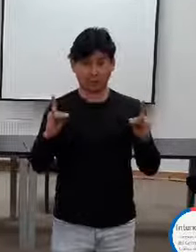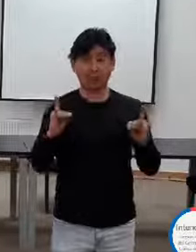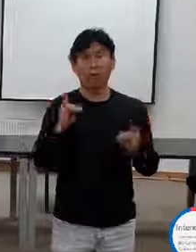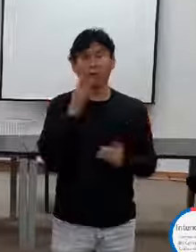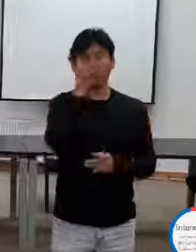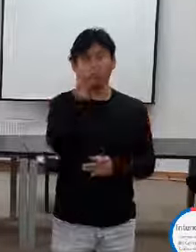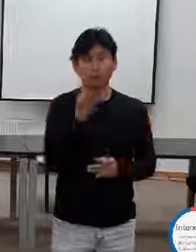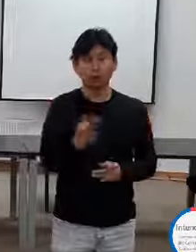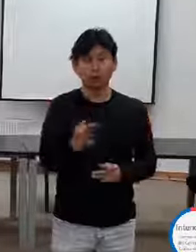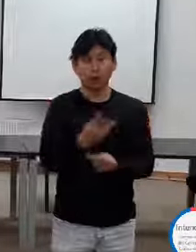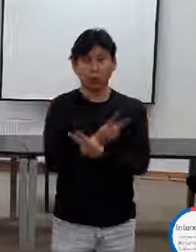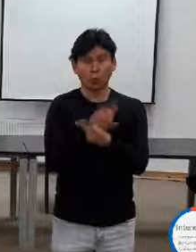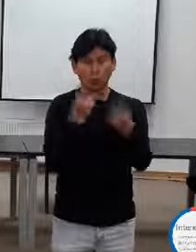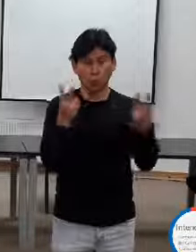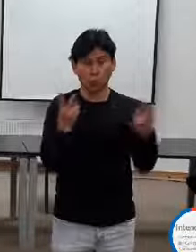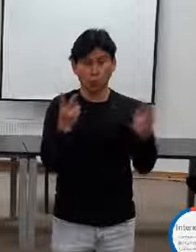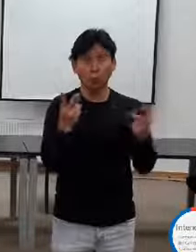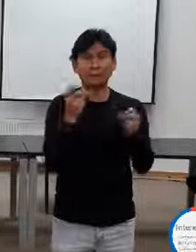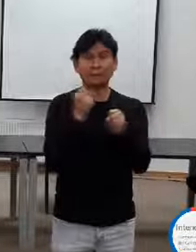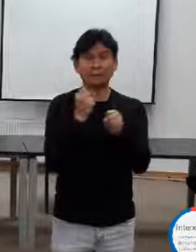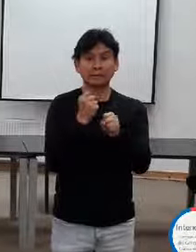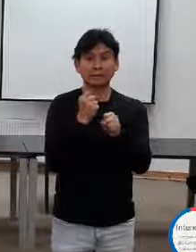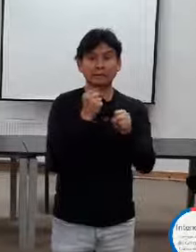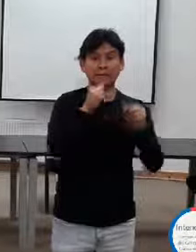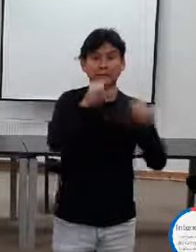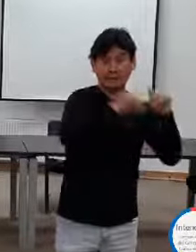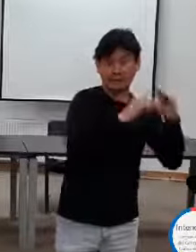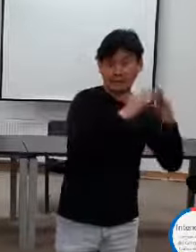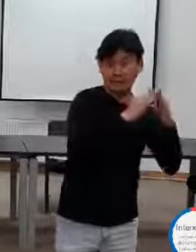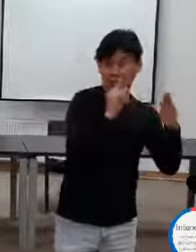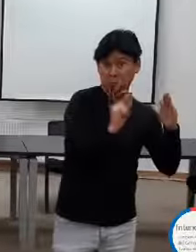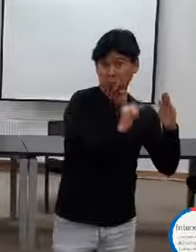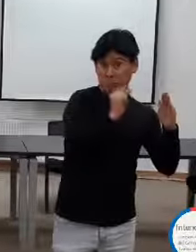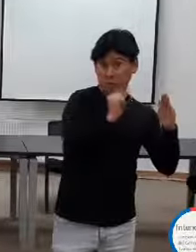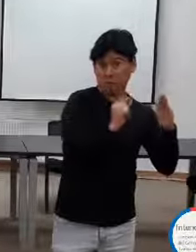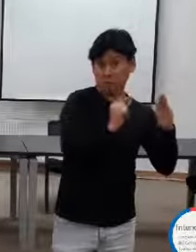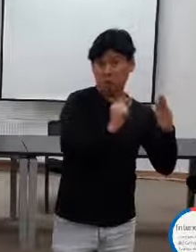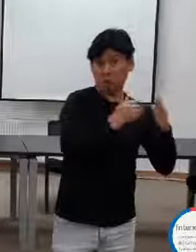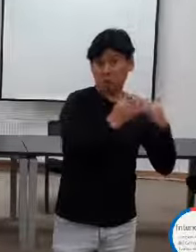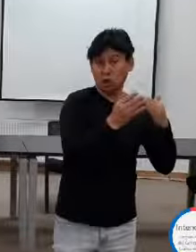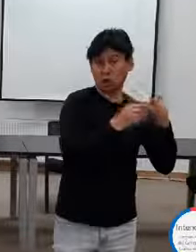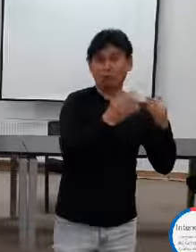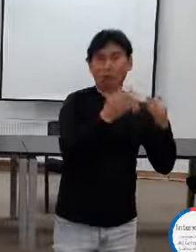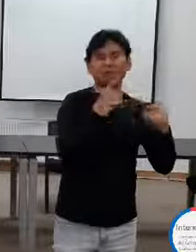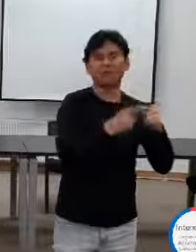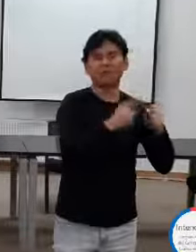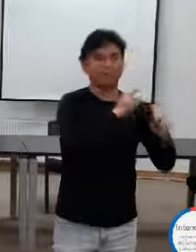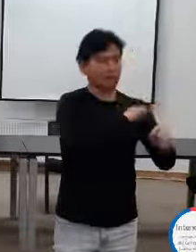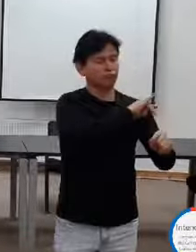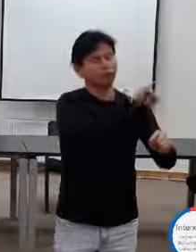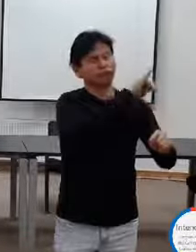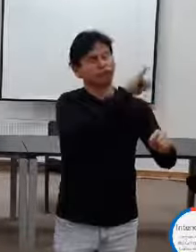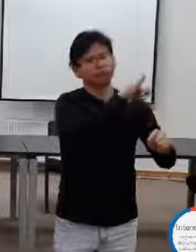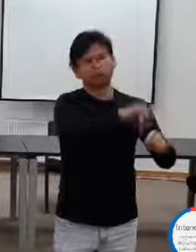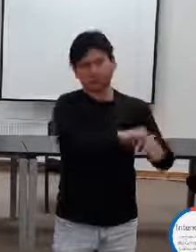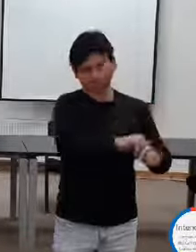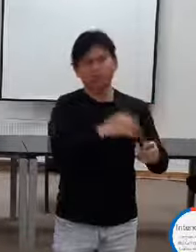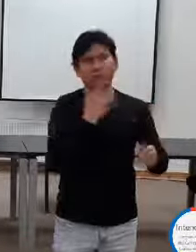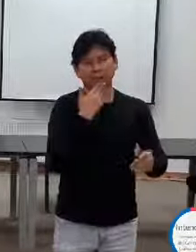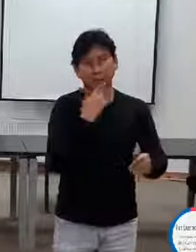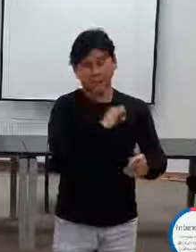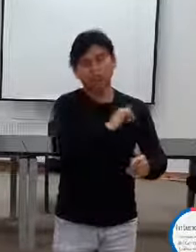funcionario público quien estaba cumpliendo cuarentena preventiva al provenir de una región con brote comunitario, provenía también